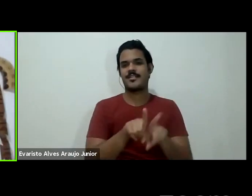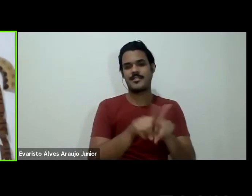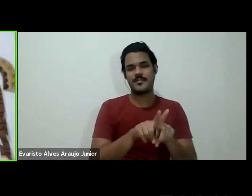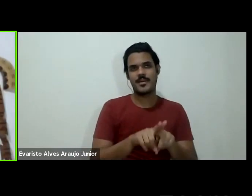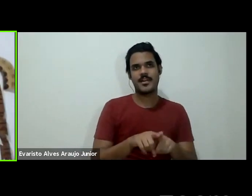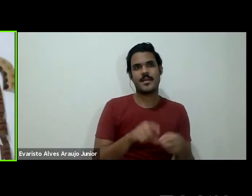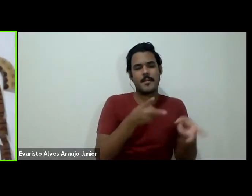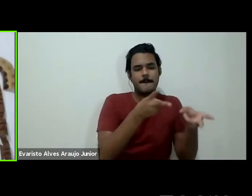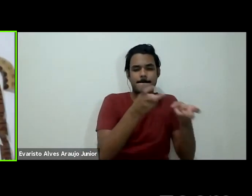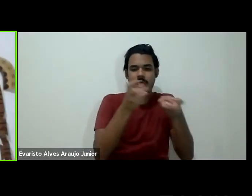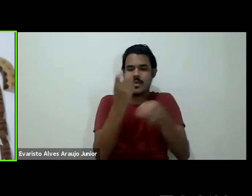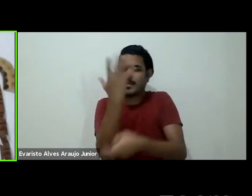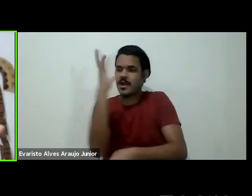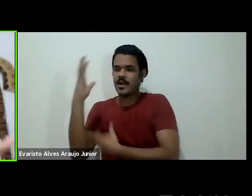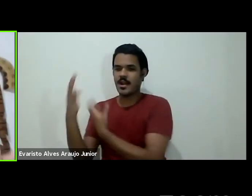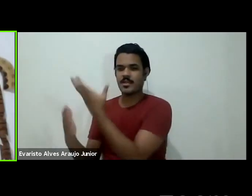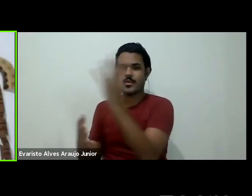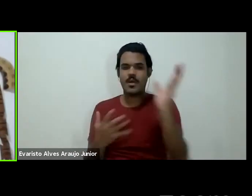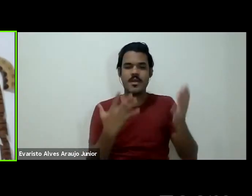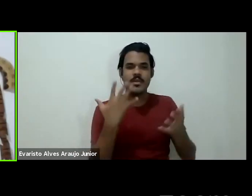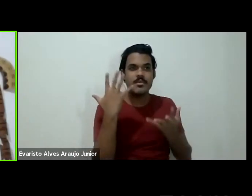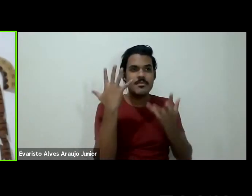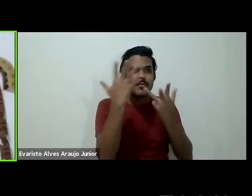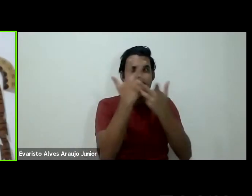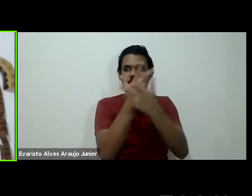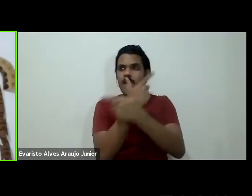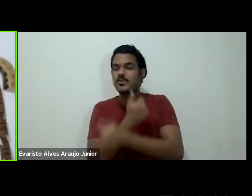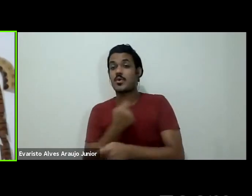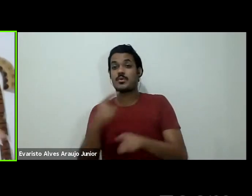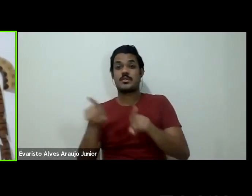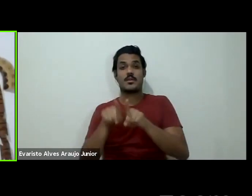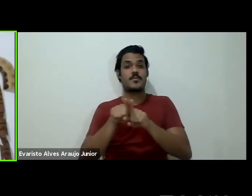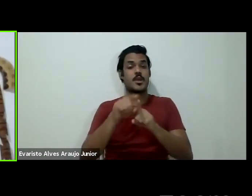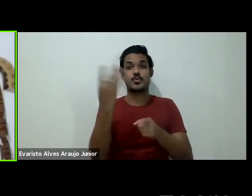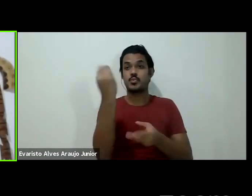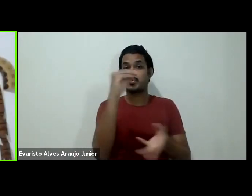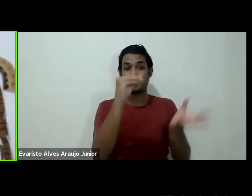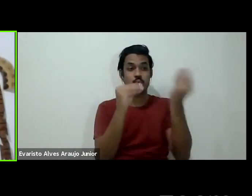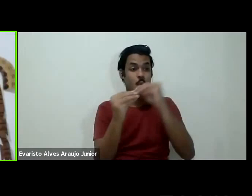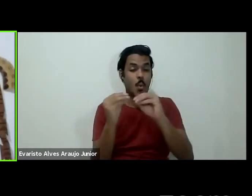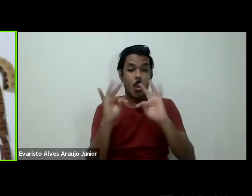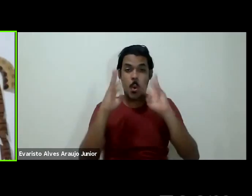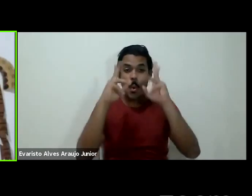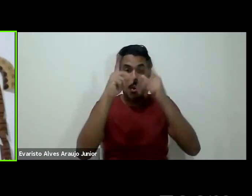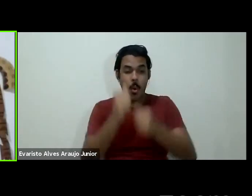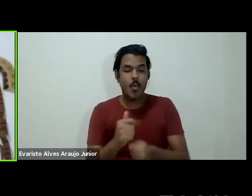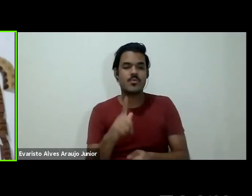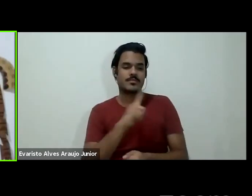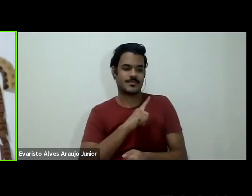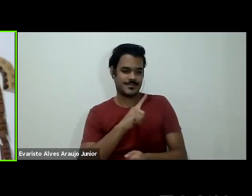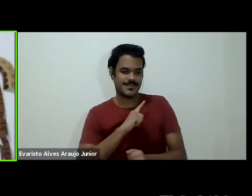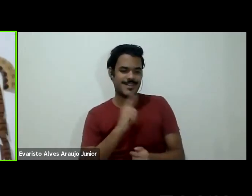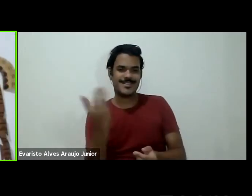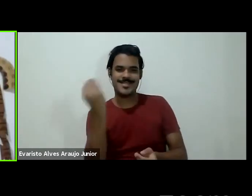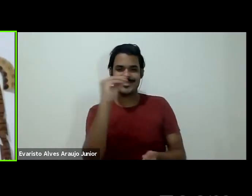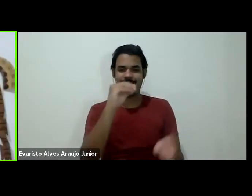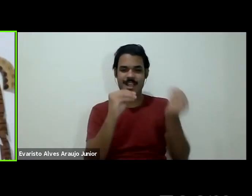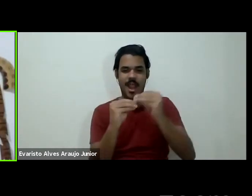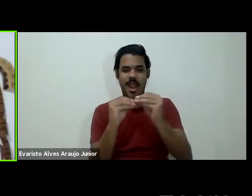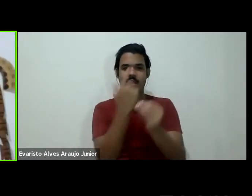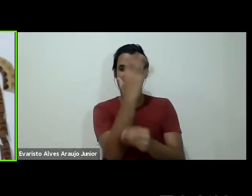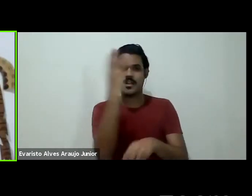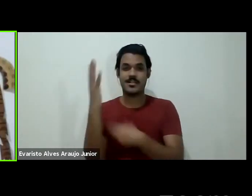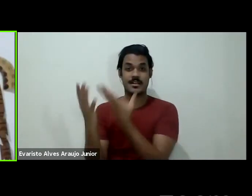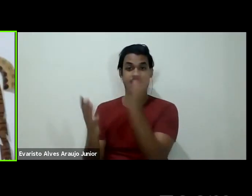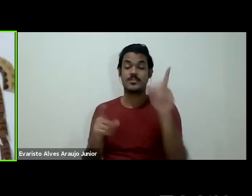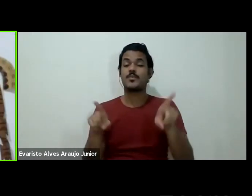a natureza e todos os elementos que compõem ela, porque a gente, como ecossistema, atuamos